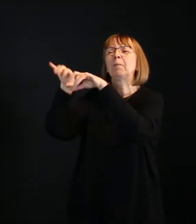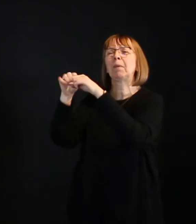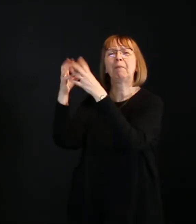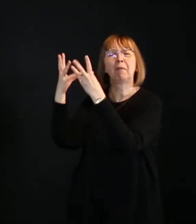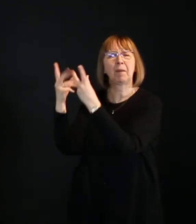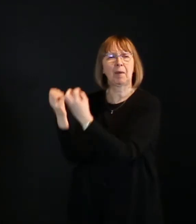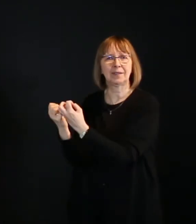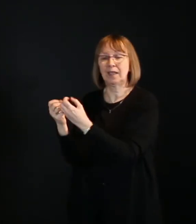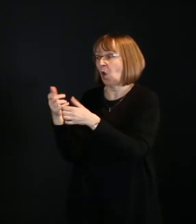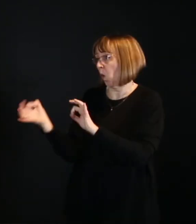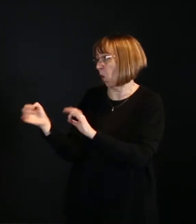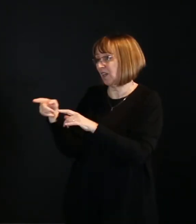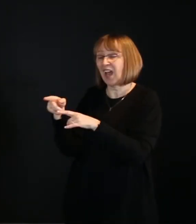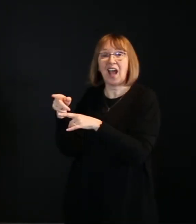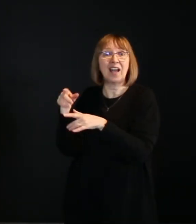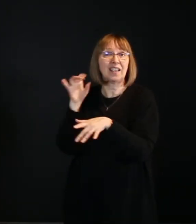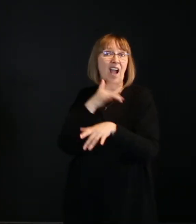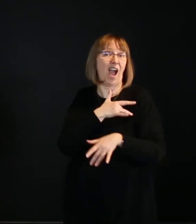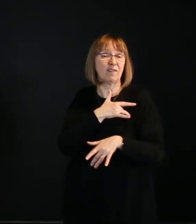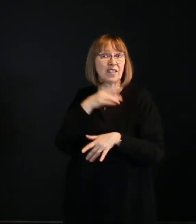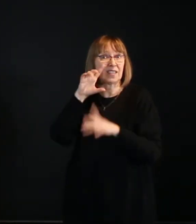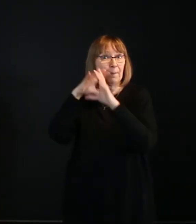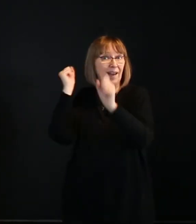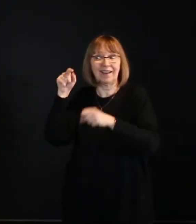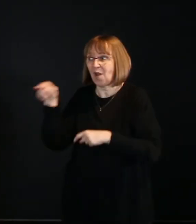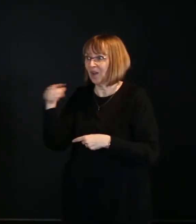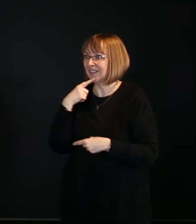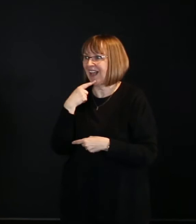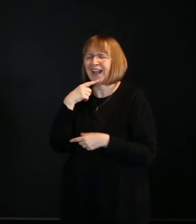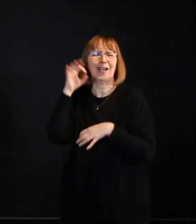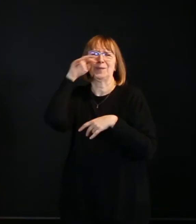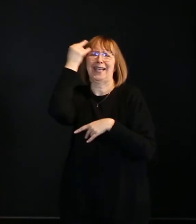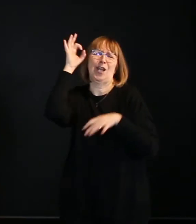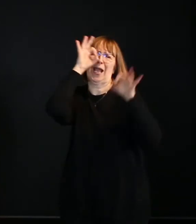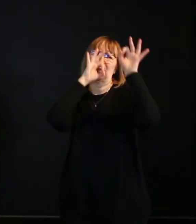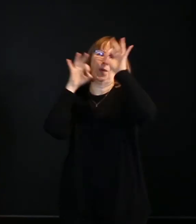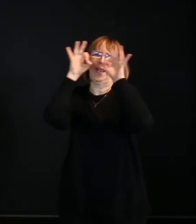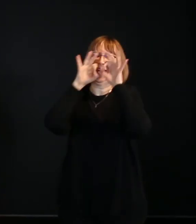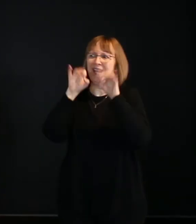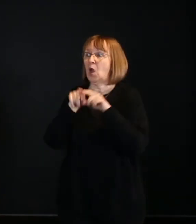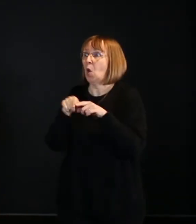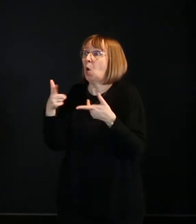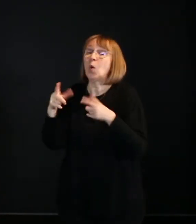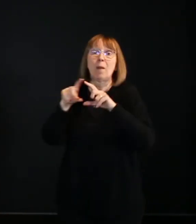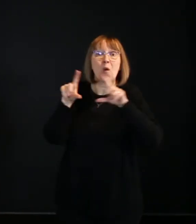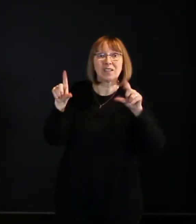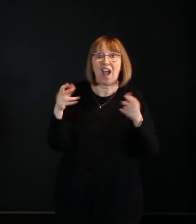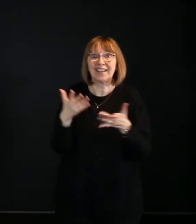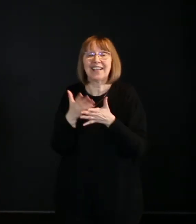als Nachteule, aber gleichzeitig auch Postkarten, die die zivilen Opfer anklagen, die eben